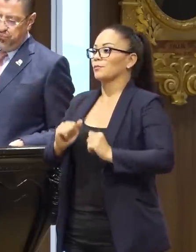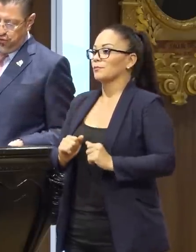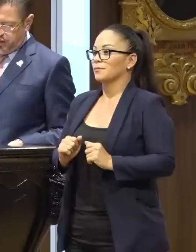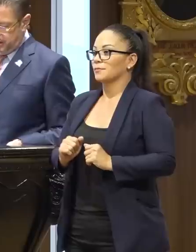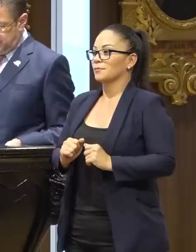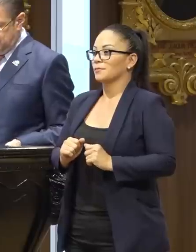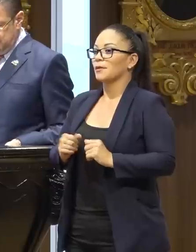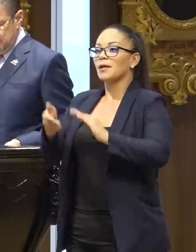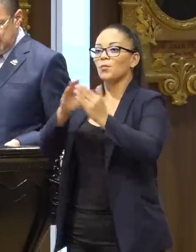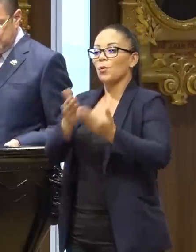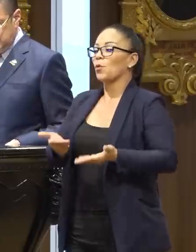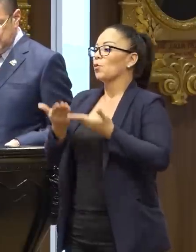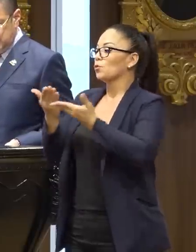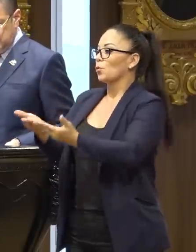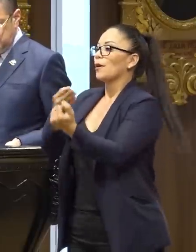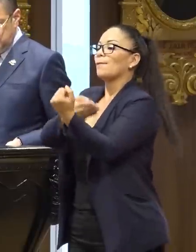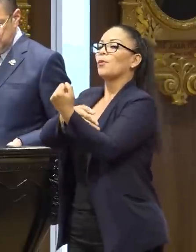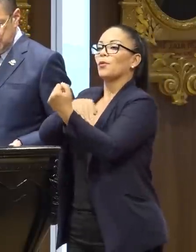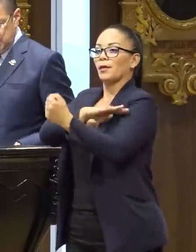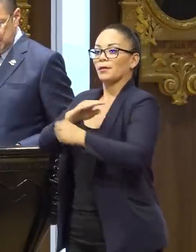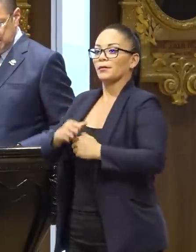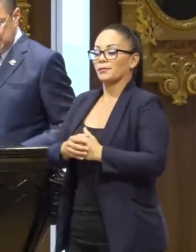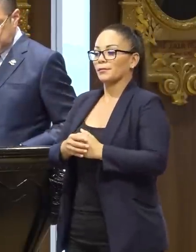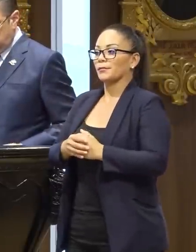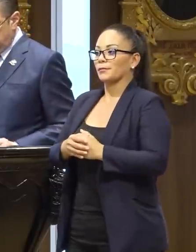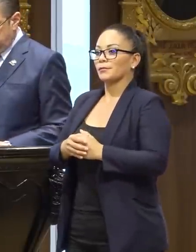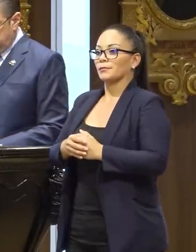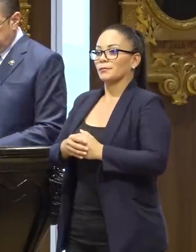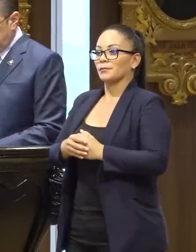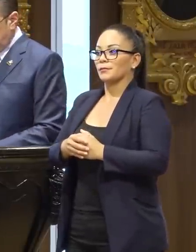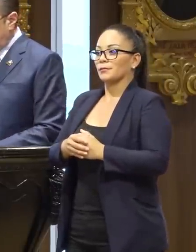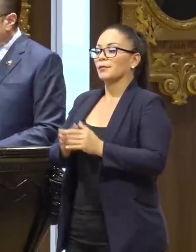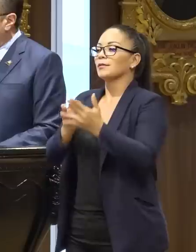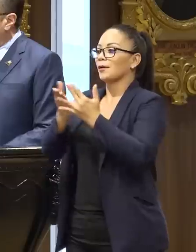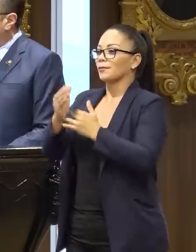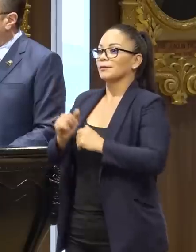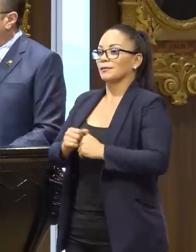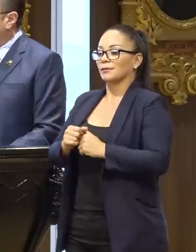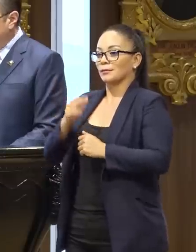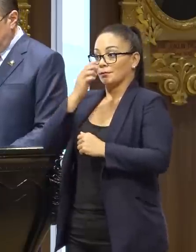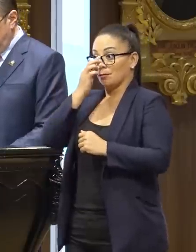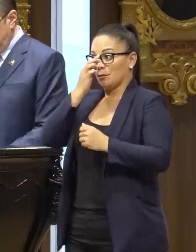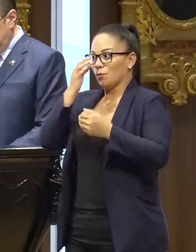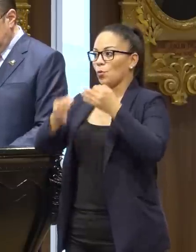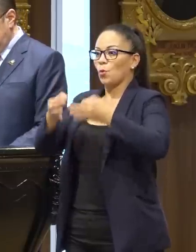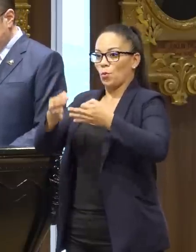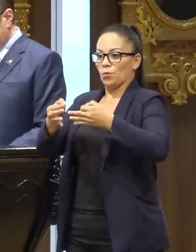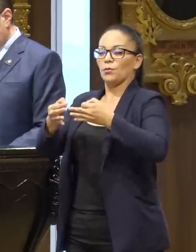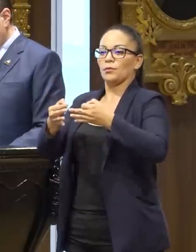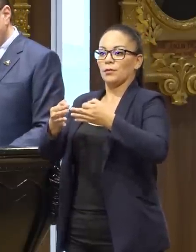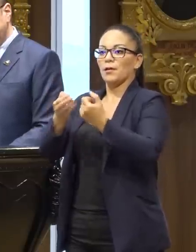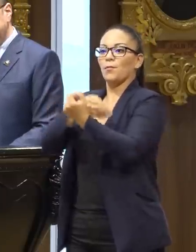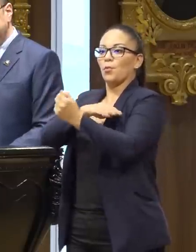otorgan poder a través de la Corte Suprema y del Poder